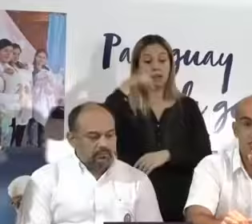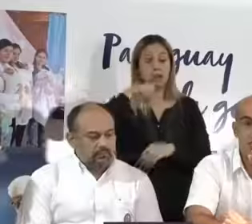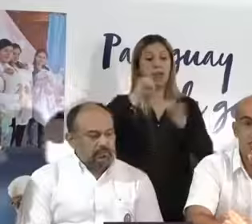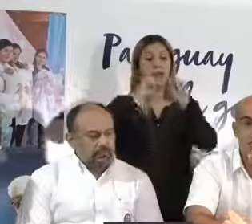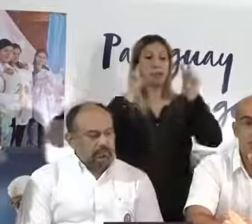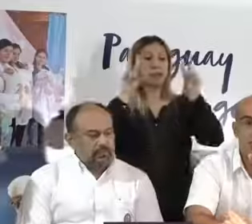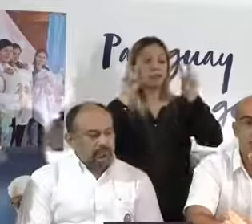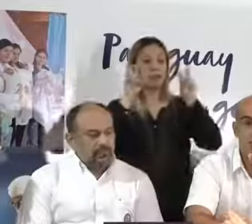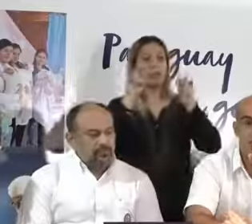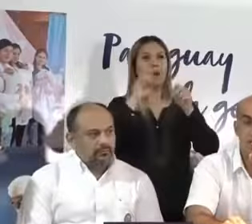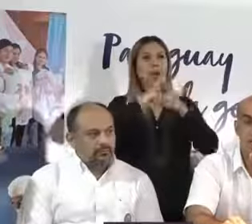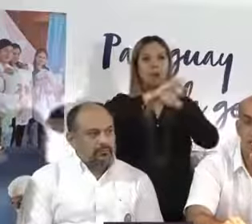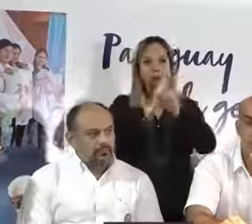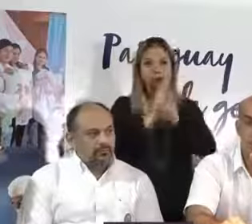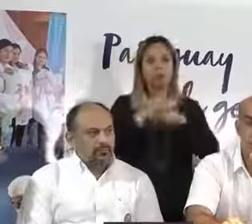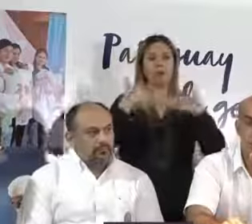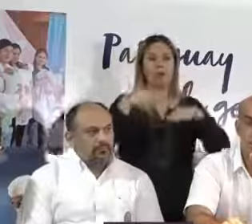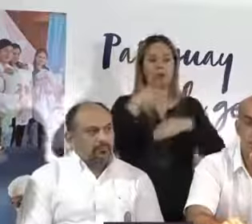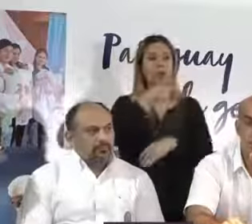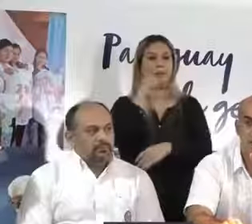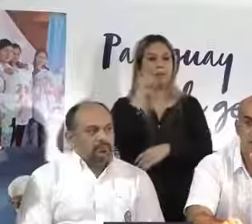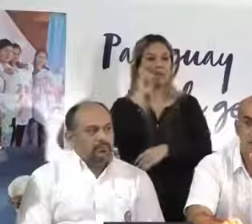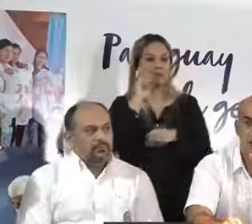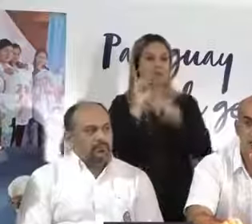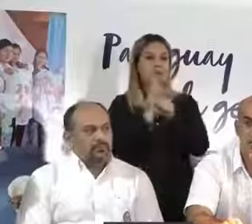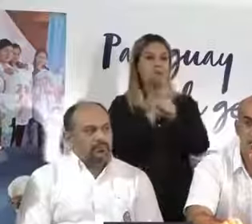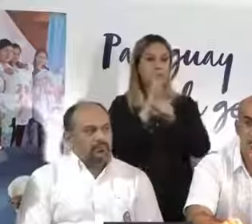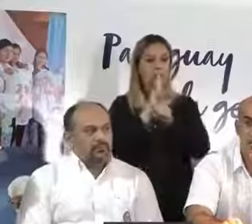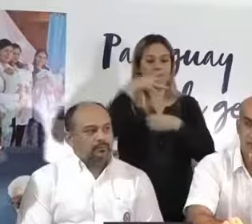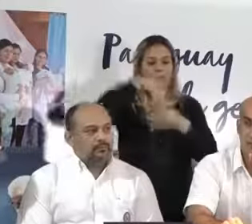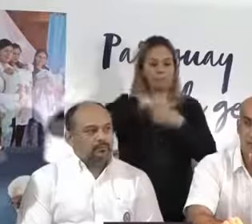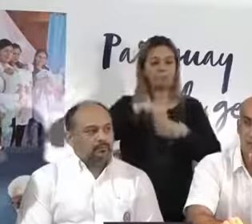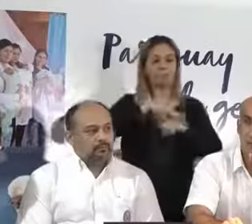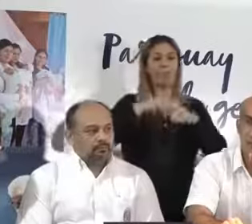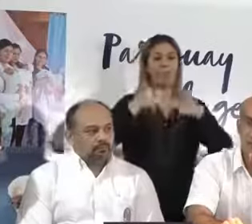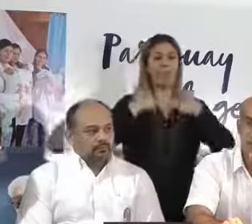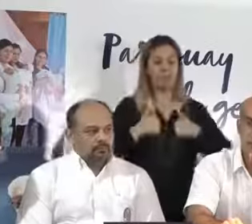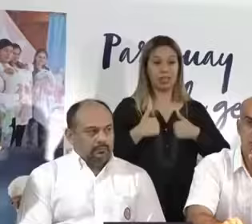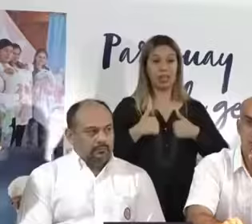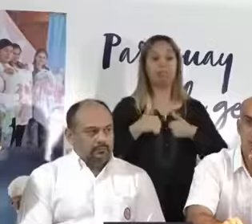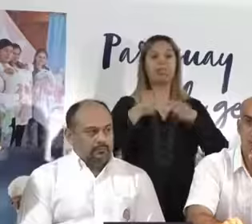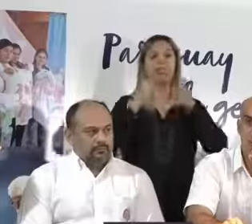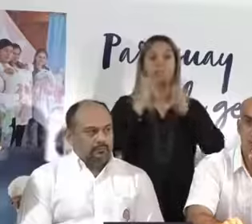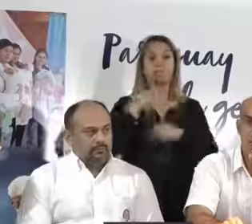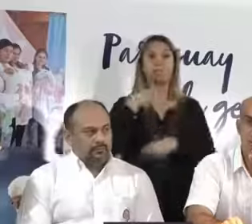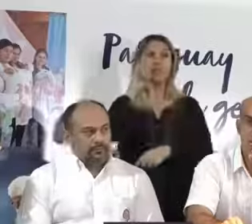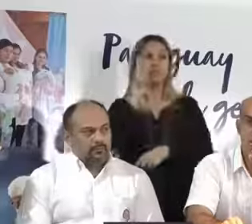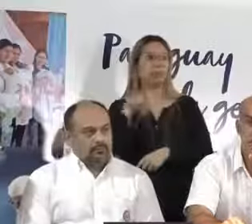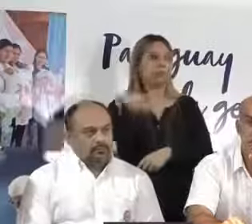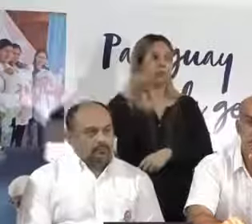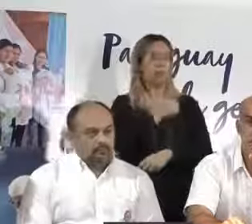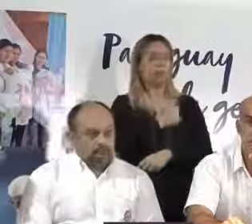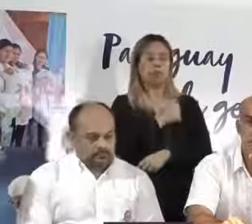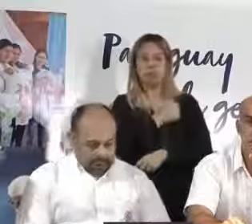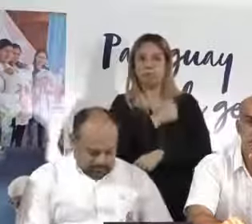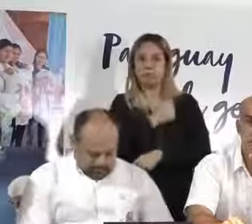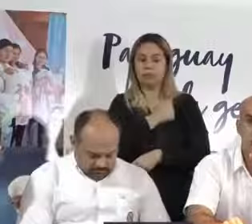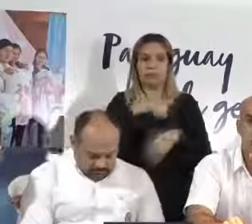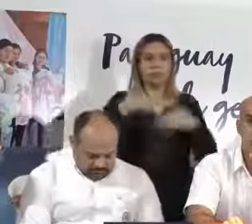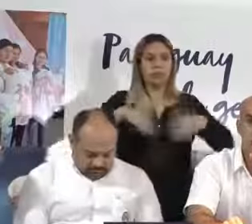tema en particular, digamos, todas las medidas que podemos tomar desde salud pública. Además, veo con mucha preocupación en las redes